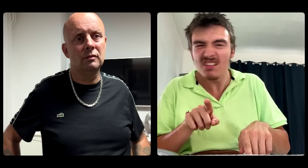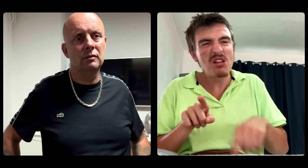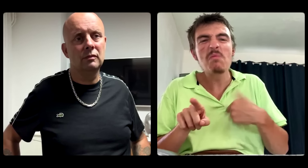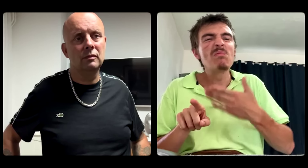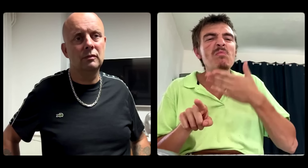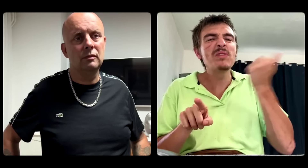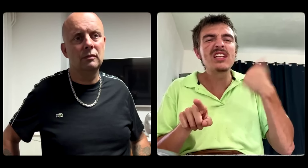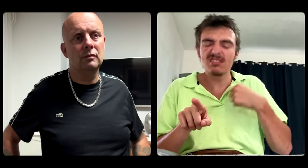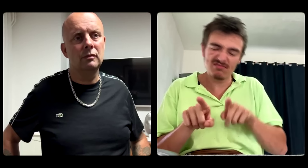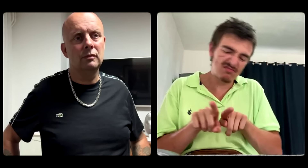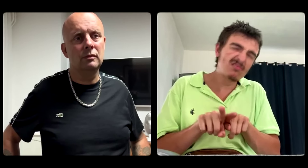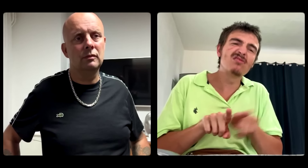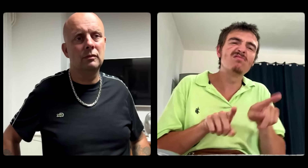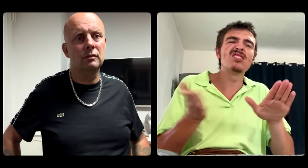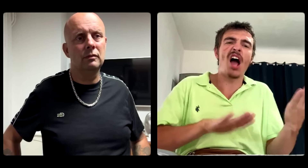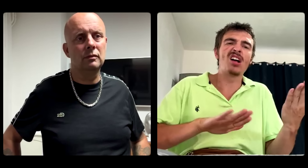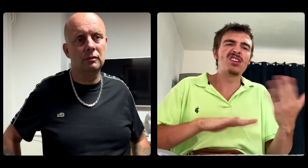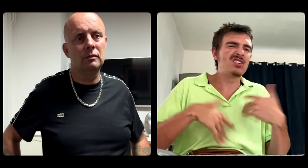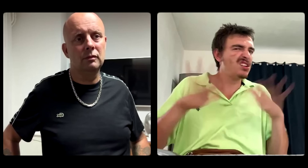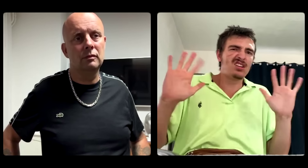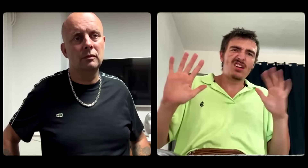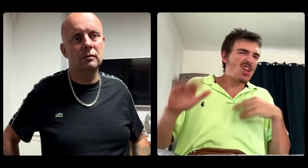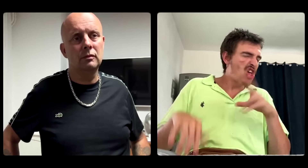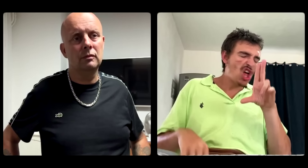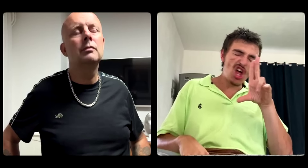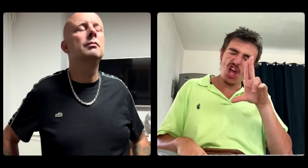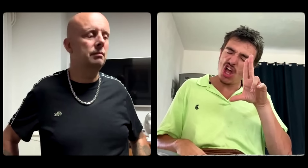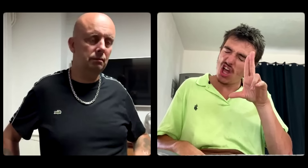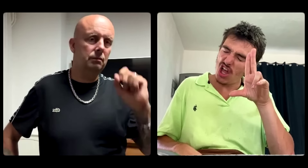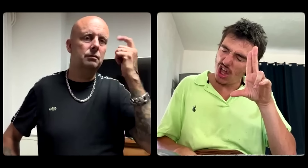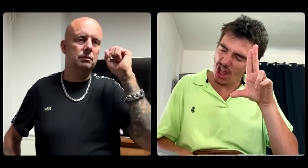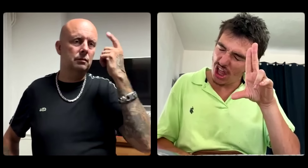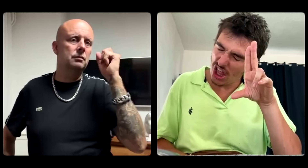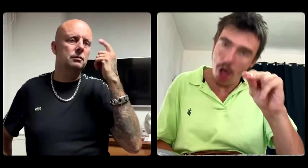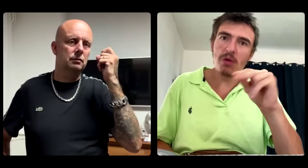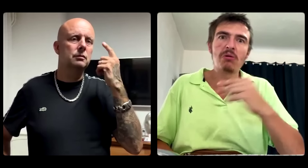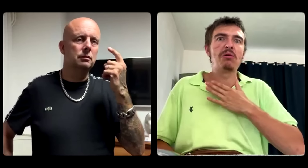So, so cute. That was so cute.